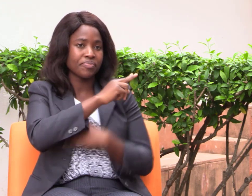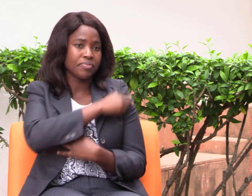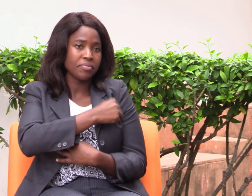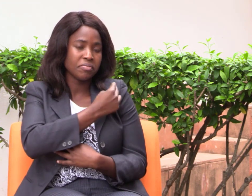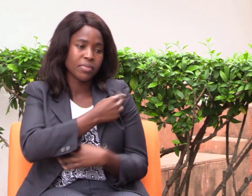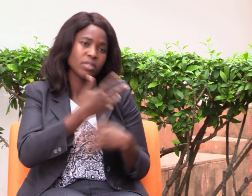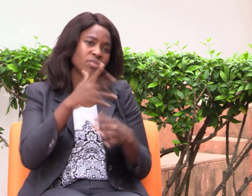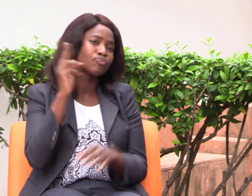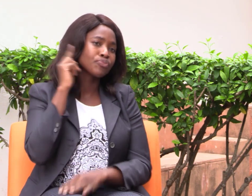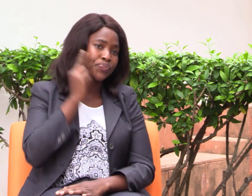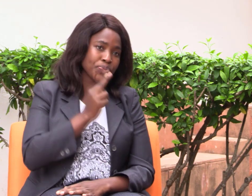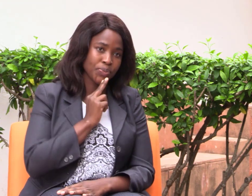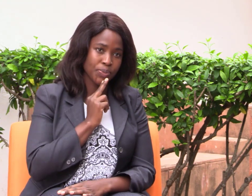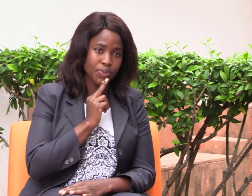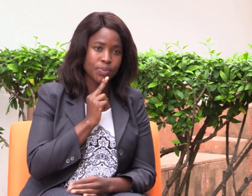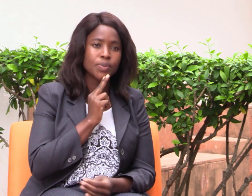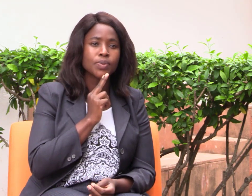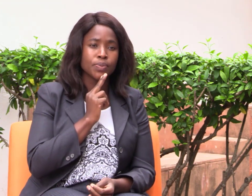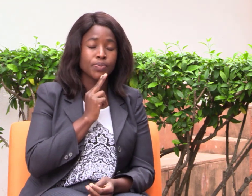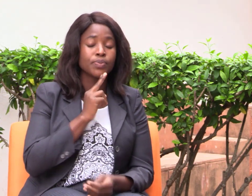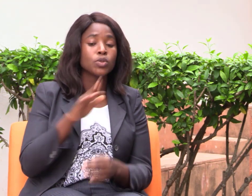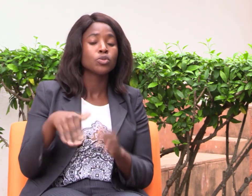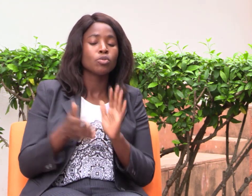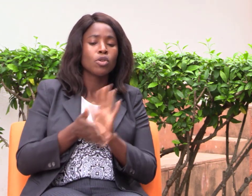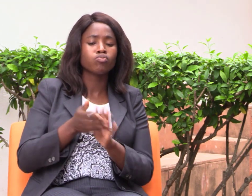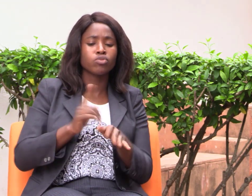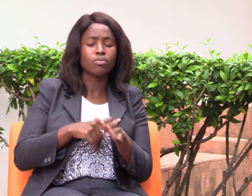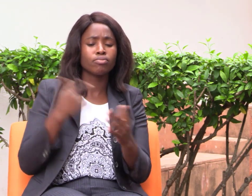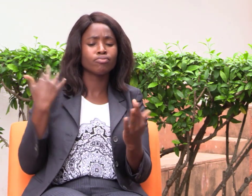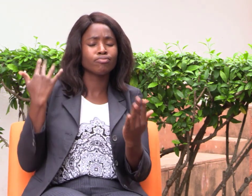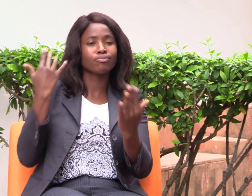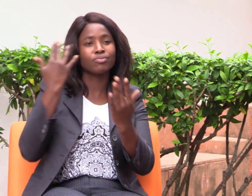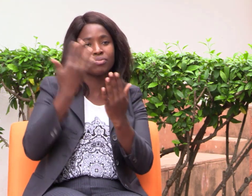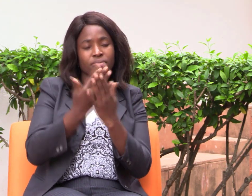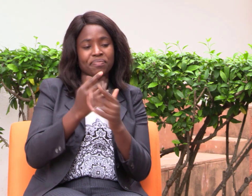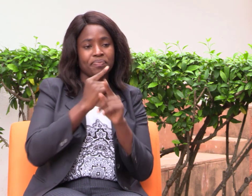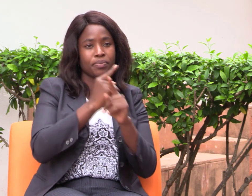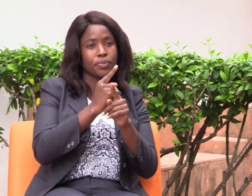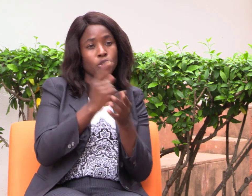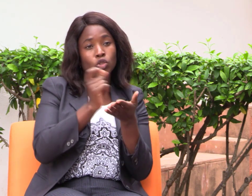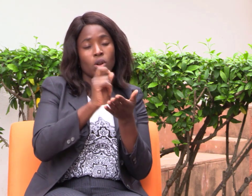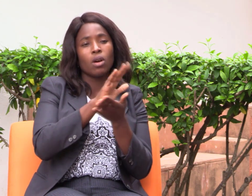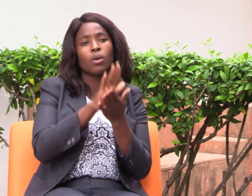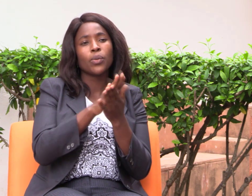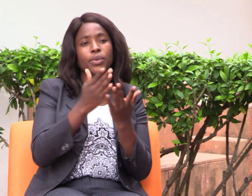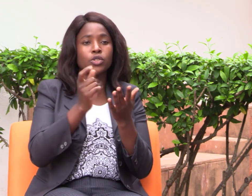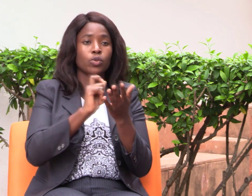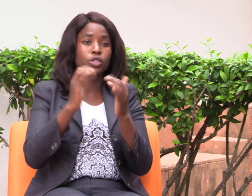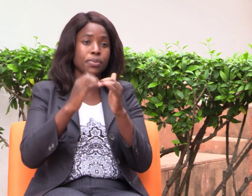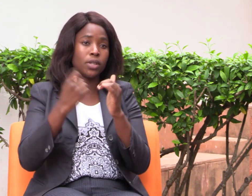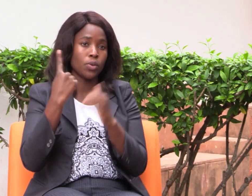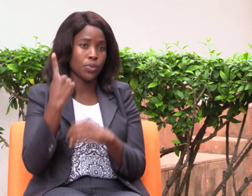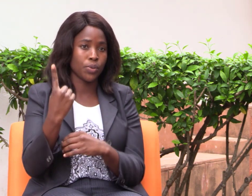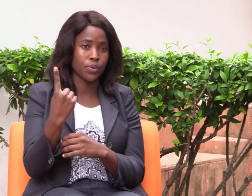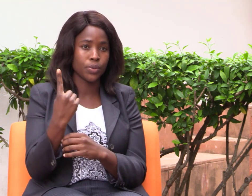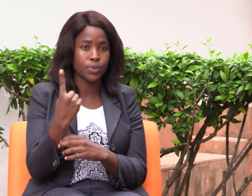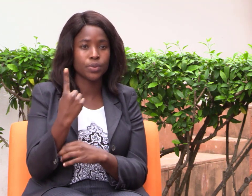e dificilmente eu consegui ouvir, levaram-me até o hospital e de lá e